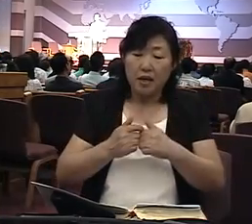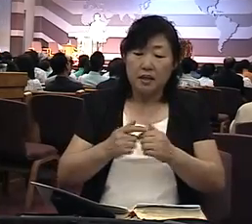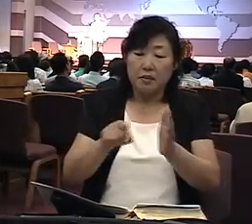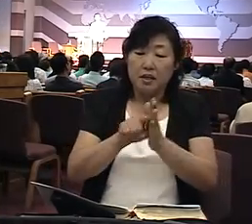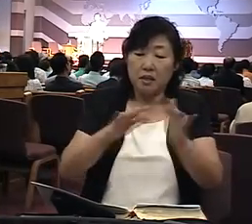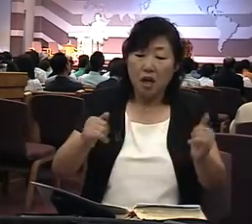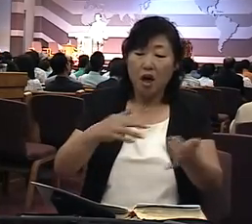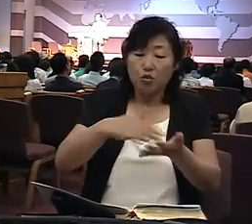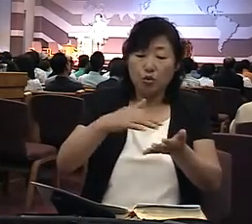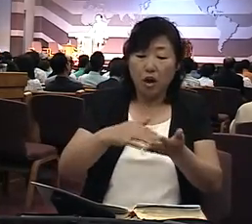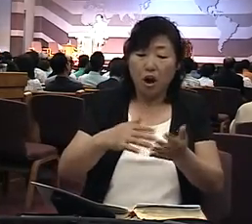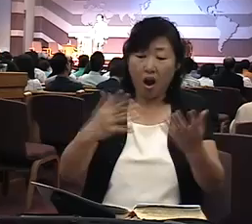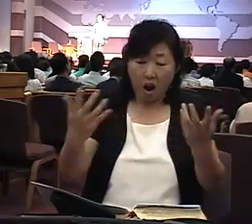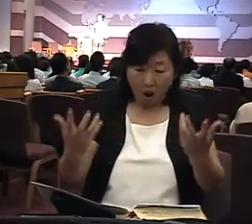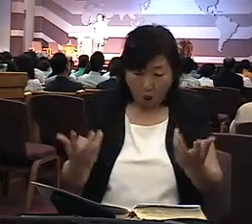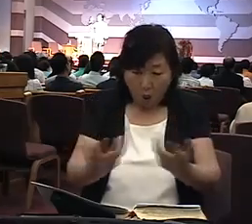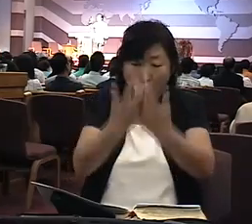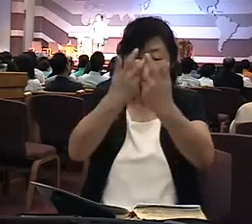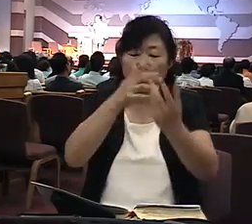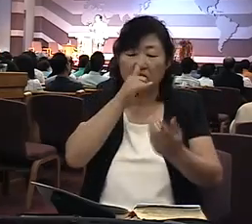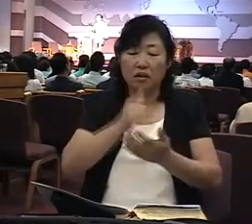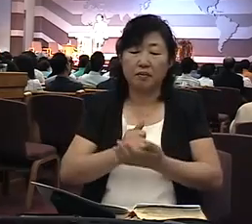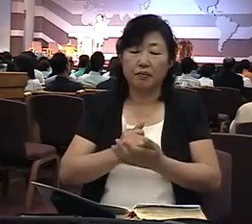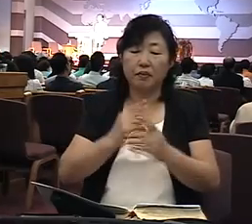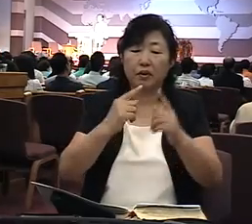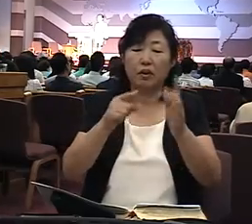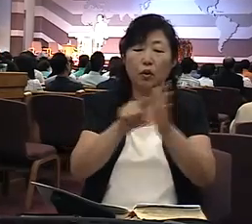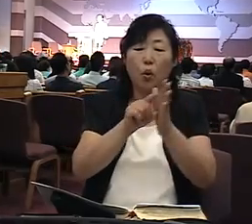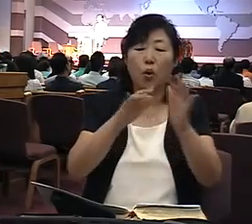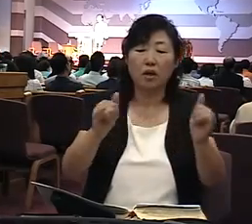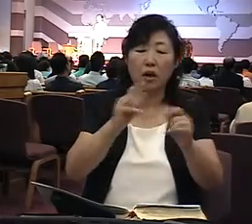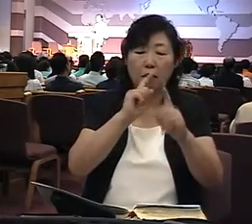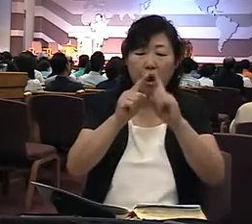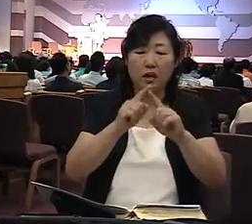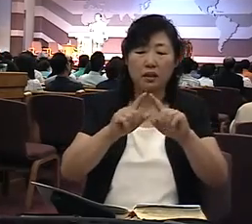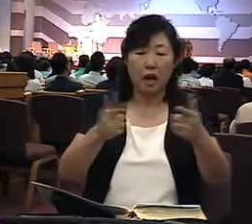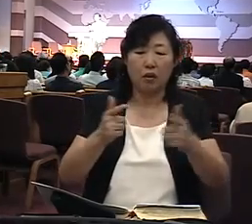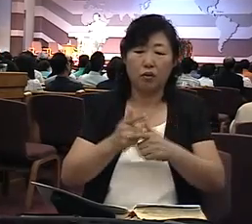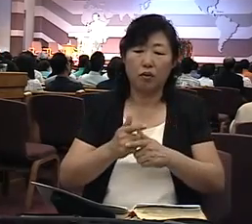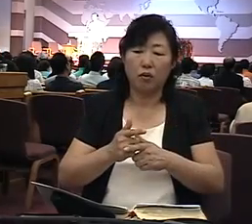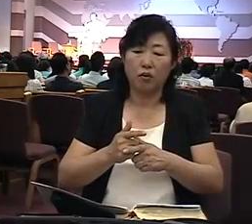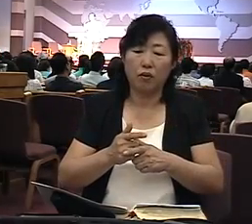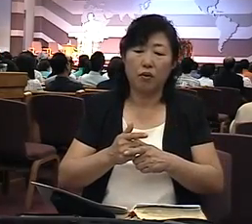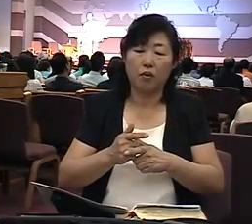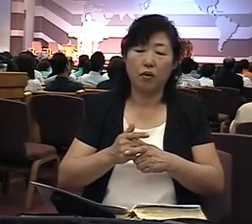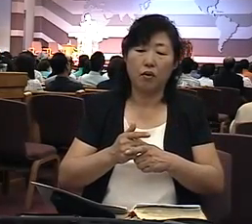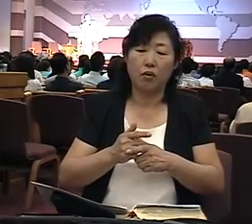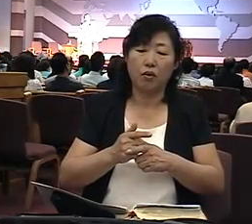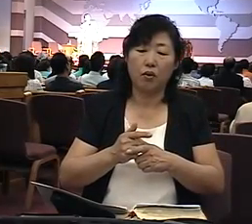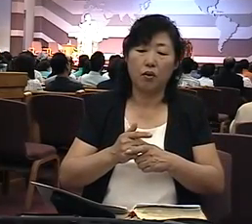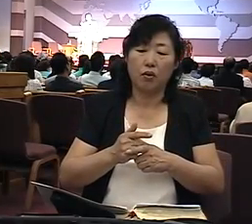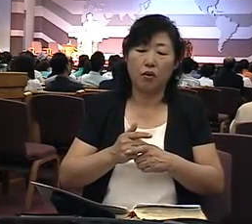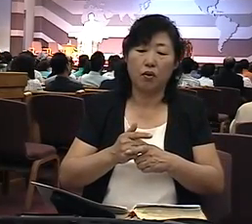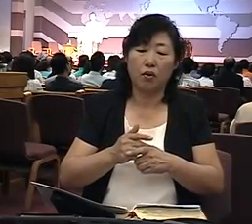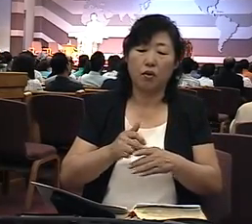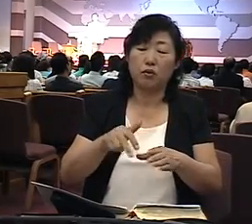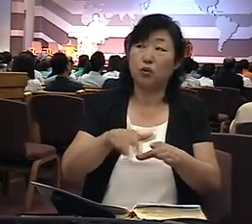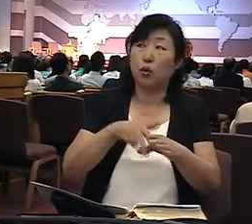있었는데 그들을 가리켜 교인들이라고 말하지 않습니다. 그들을 가리켜 종교 회심자라고 말하지 않습니다.